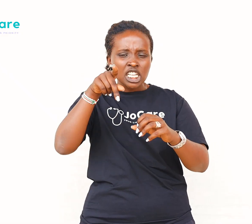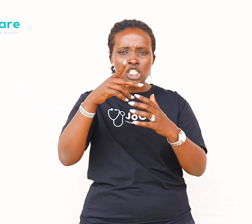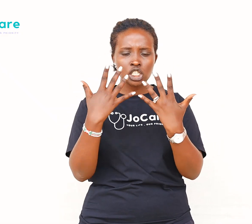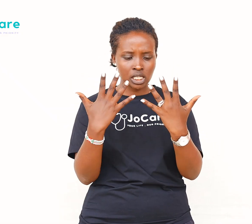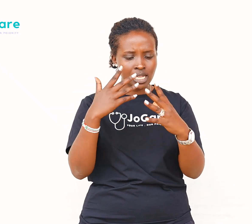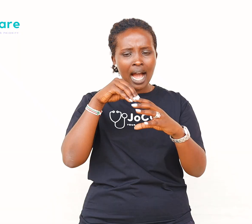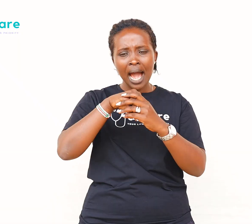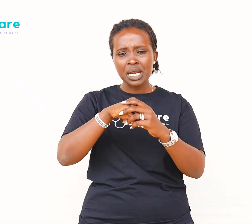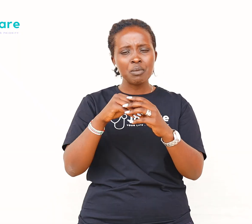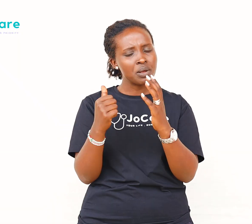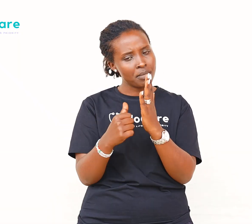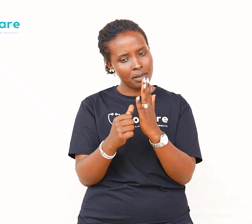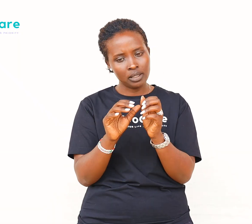mikorobe ukaba wazikoresha